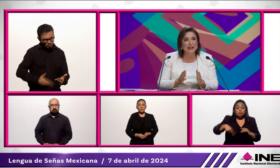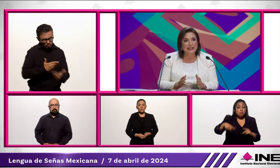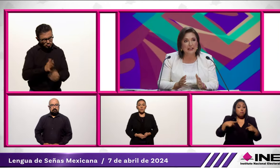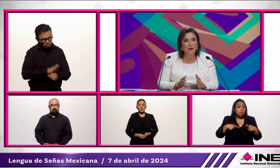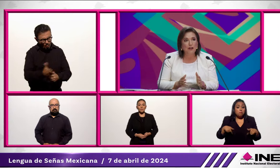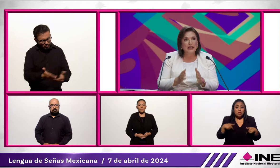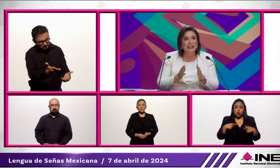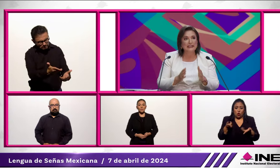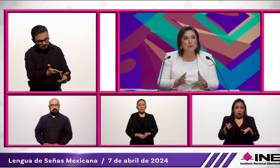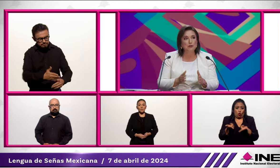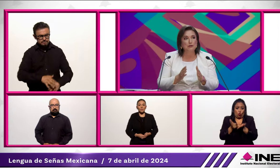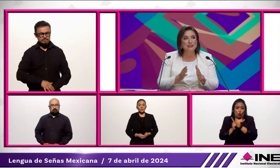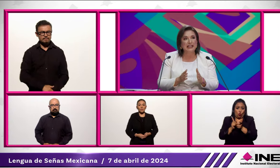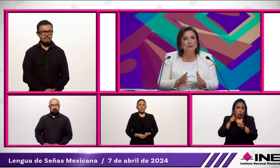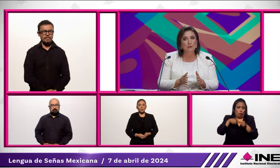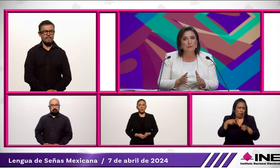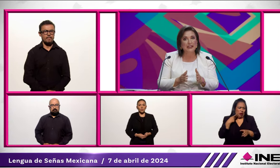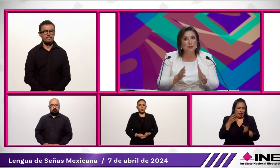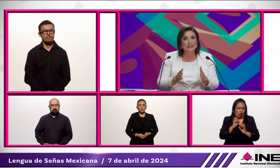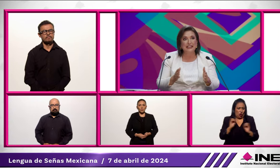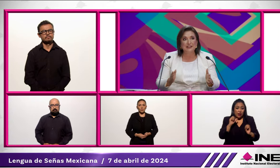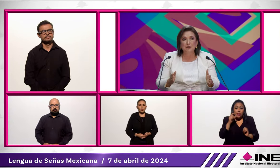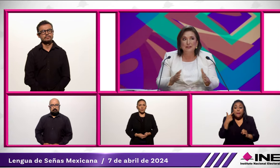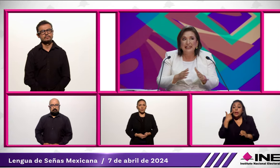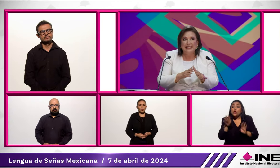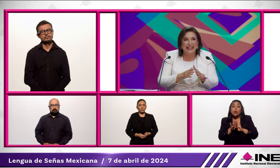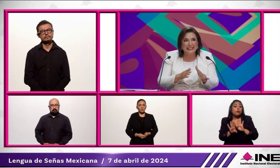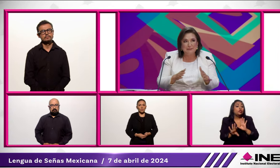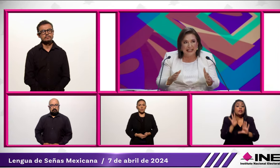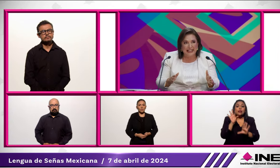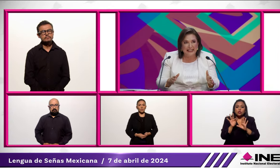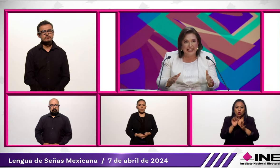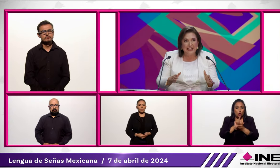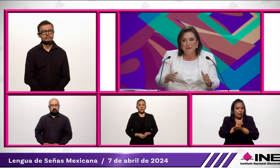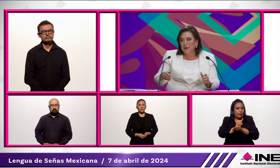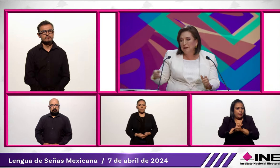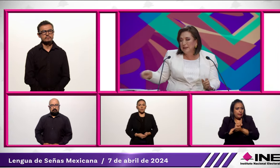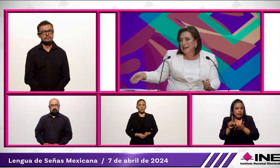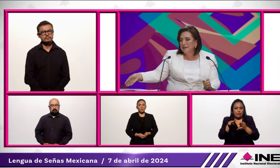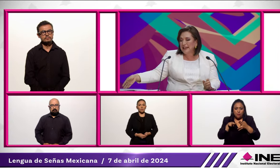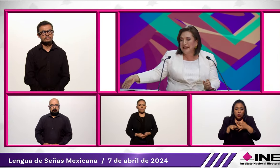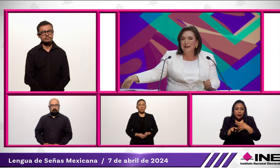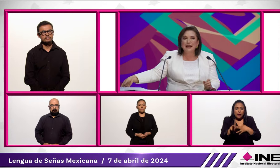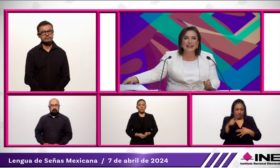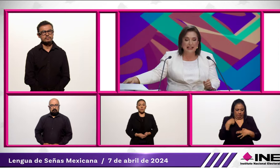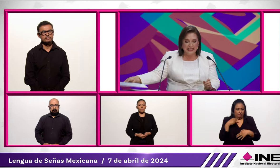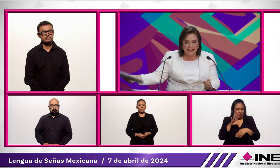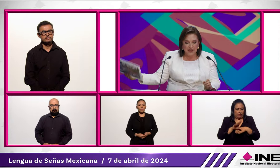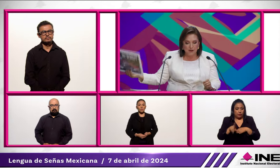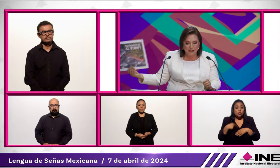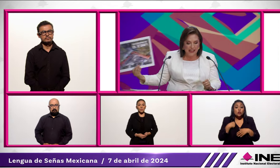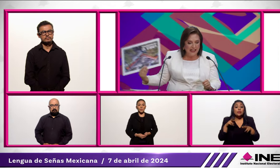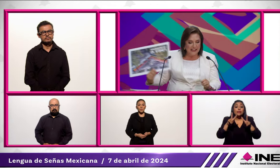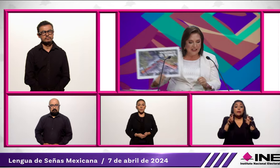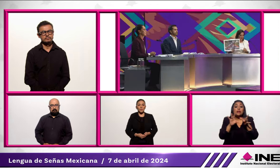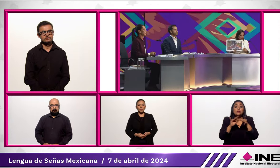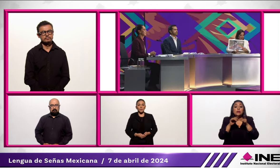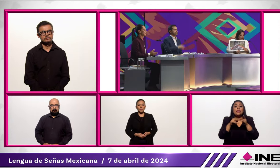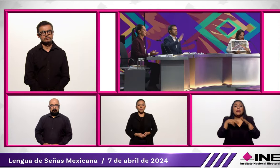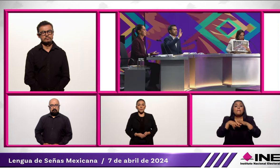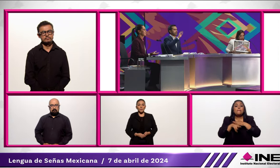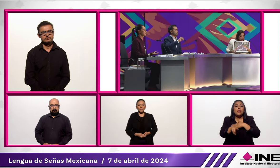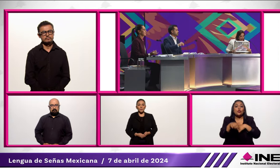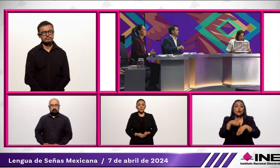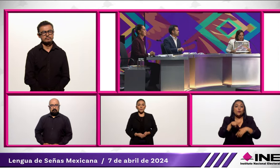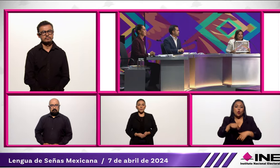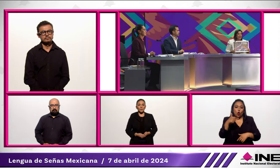ciudadanos sin partido y que se busque un método de selección transparente. Pero permítame hablar de la línea 12 y quiero